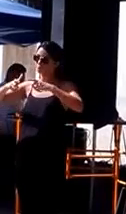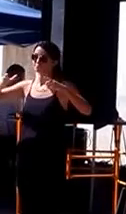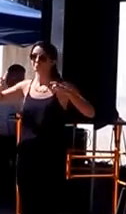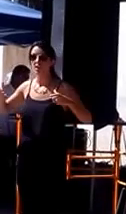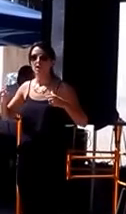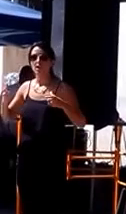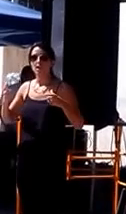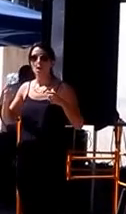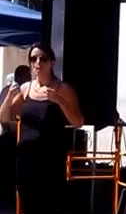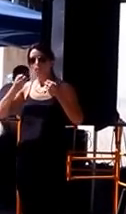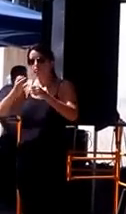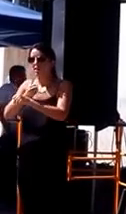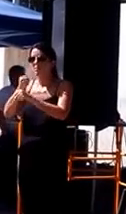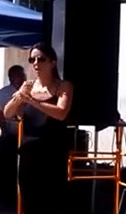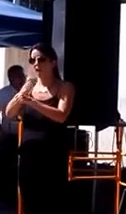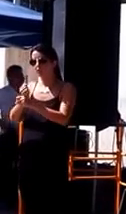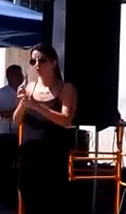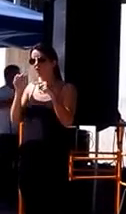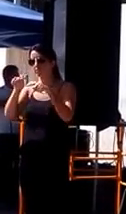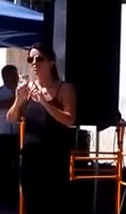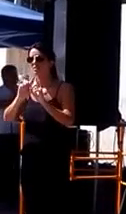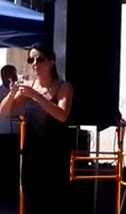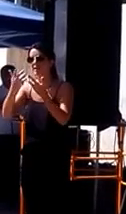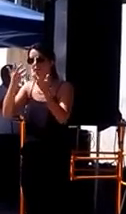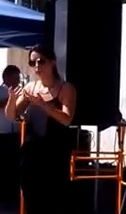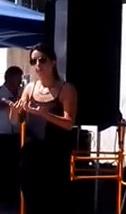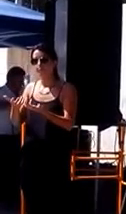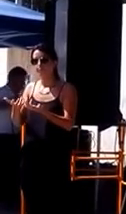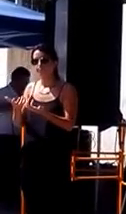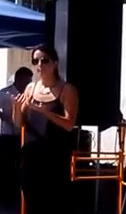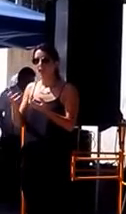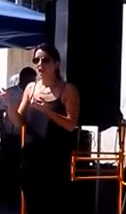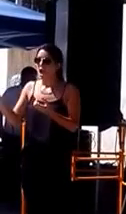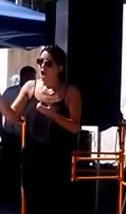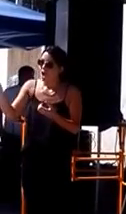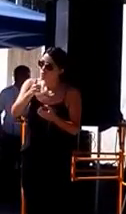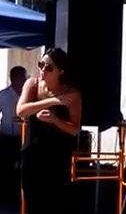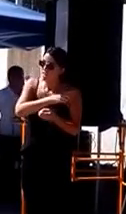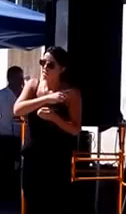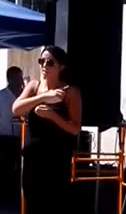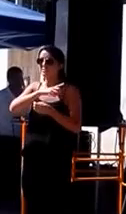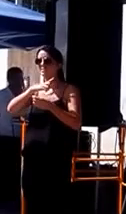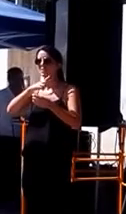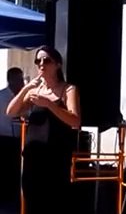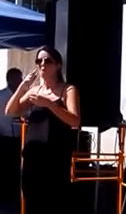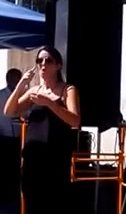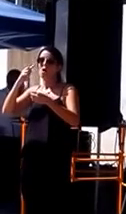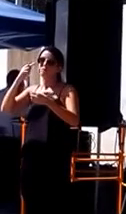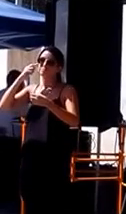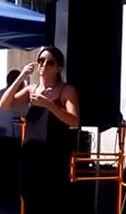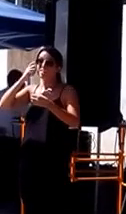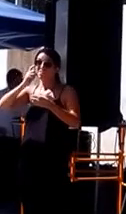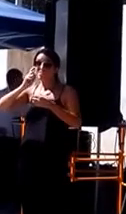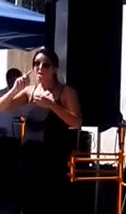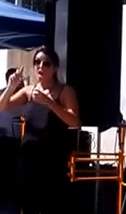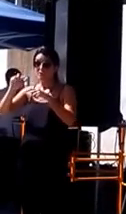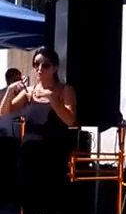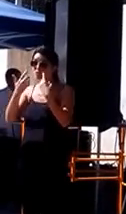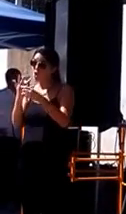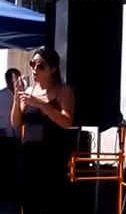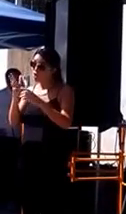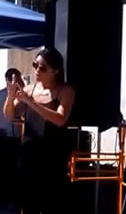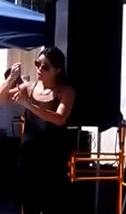eso estamos trabajando y con eso también queremos dejarle a ustedes la expectativa de que lo que hemos logrado